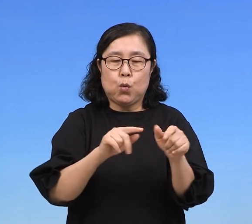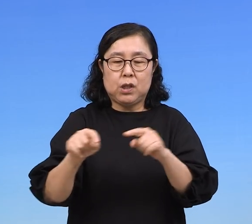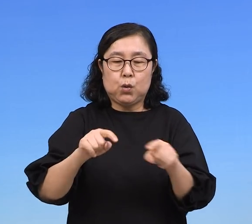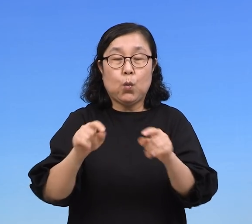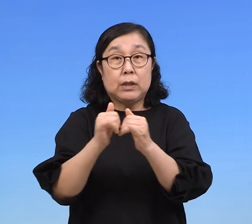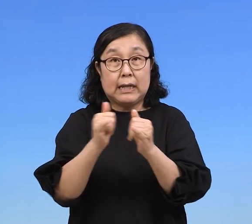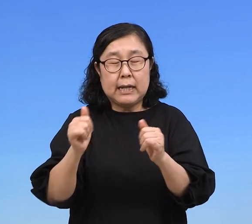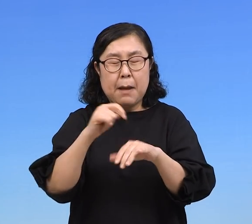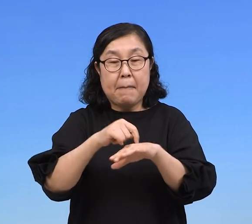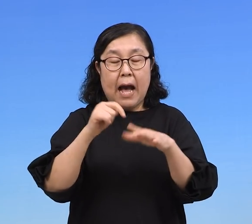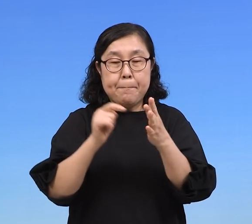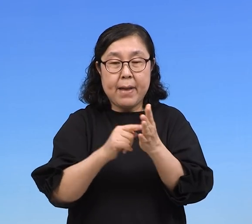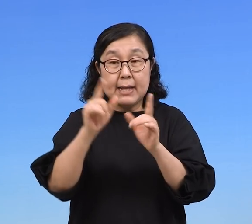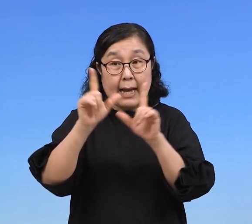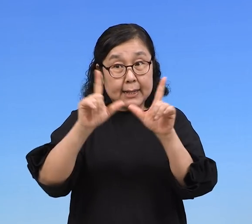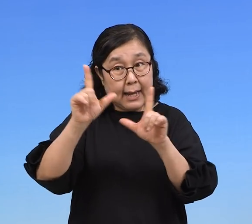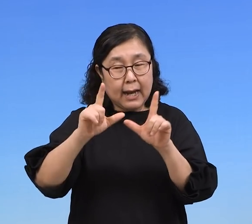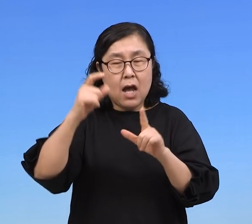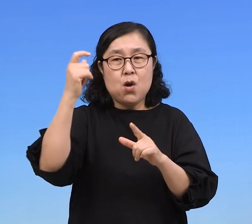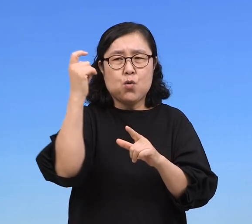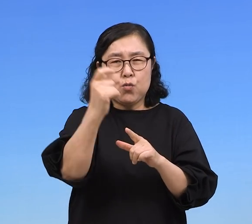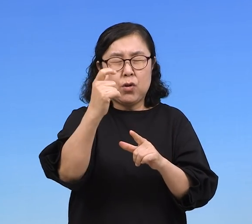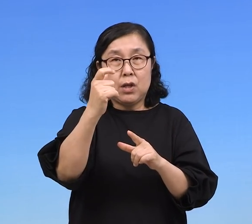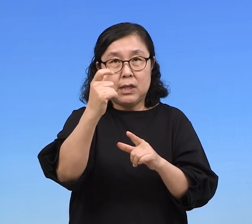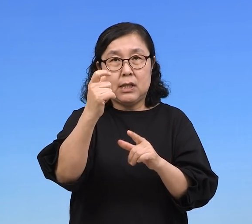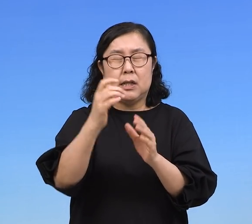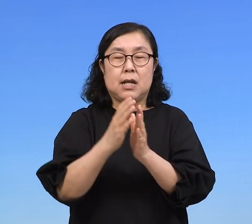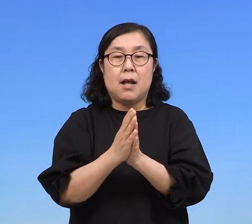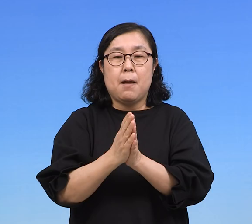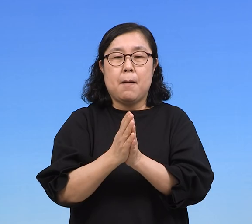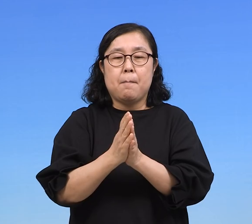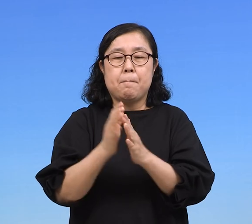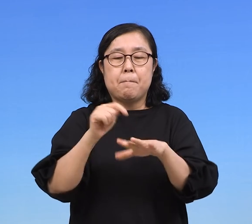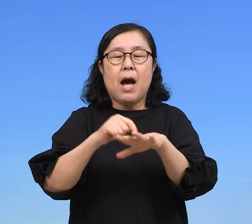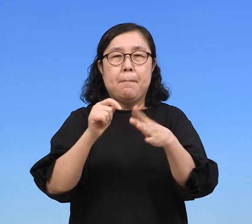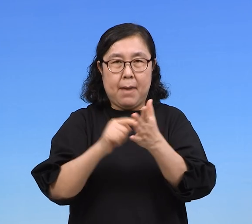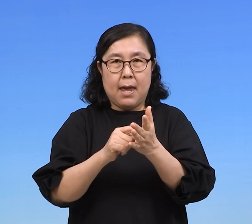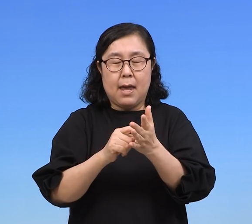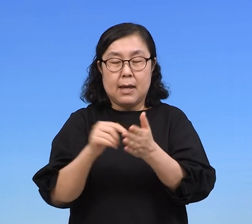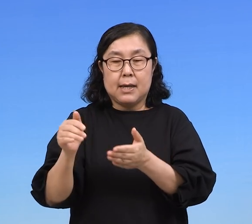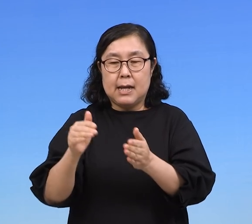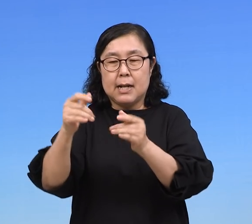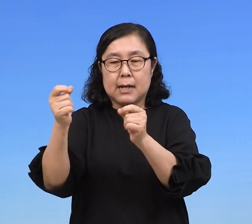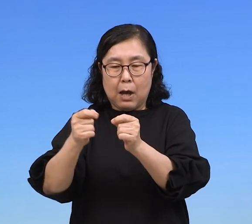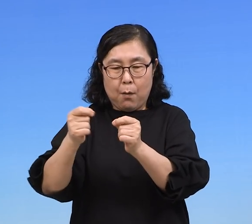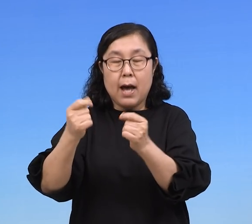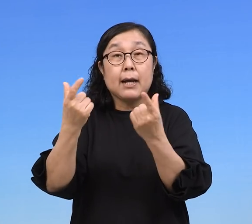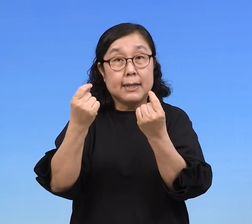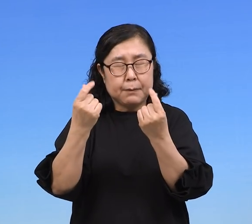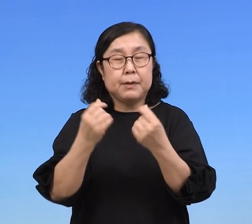지도자들의 마음의 상태, 이게 굳어져 버린 이 길가의 상태 아니겠습니까?